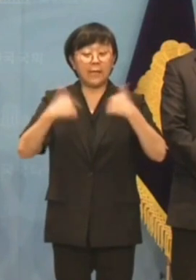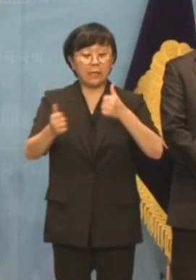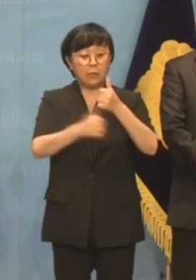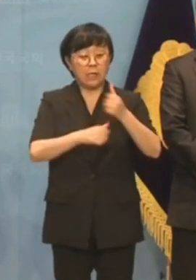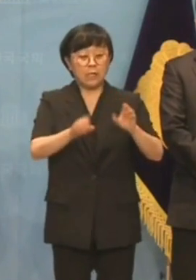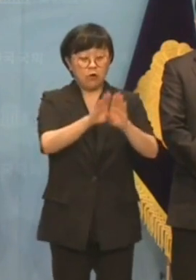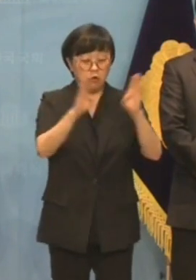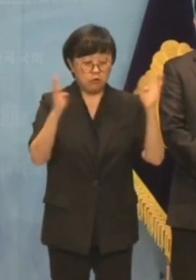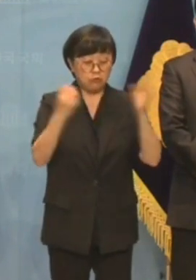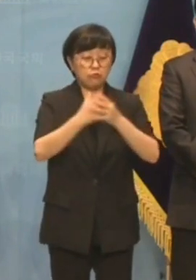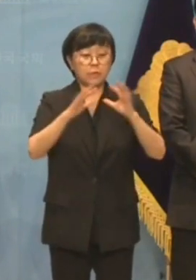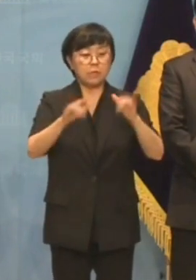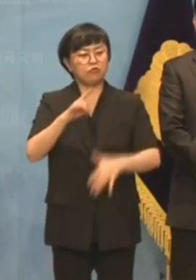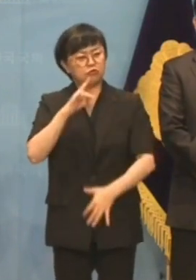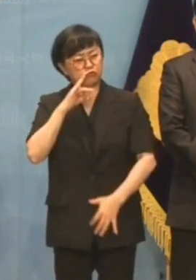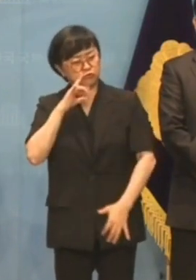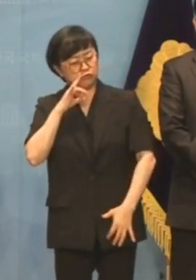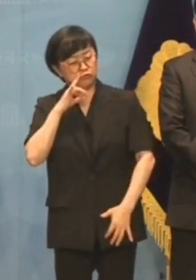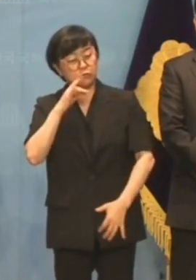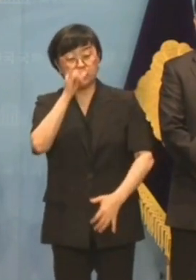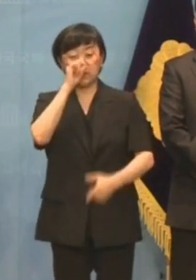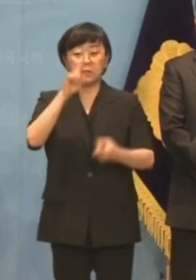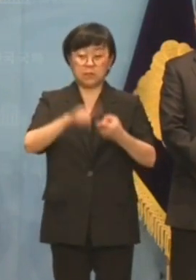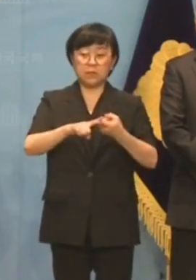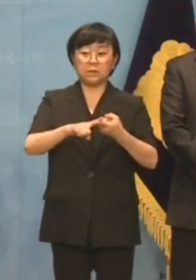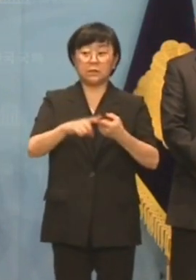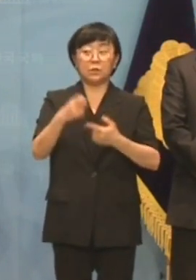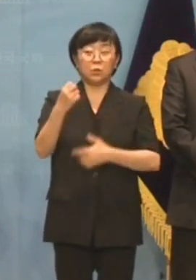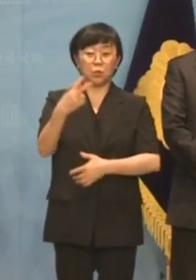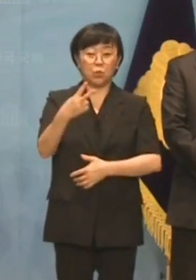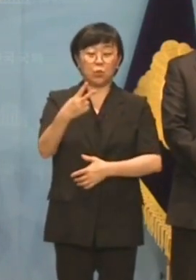열어서 우리 국민들이 궁금해하는 또